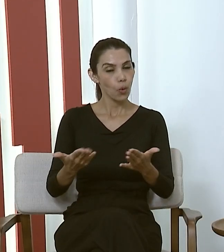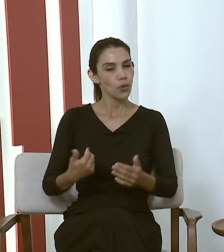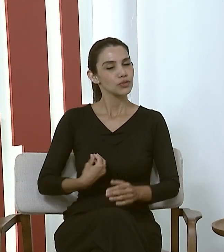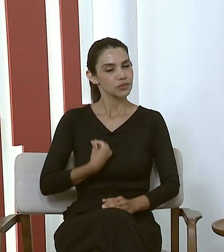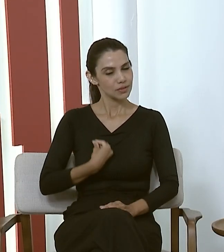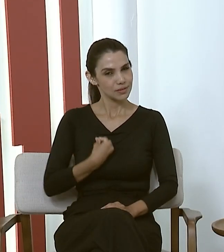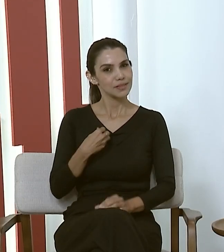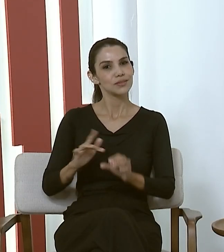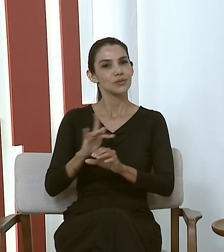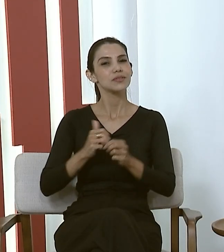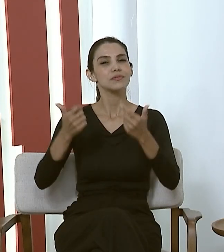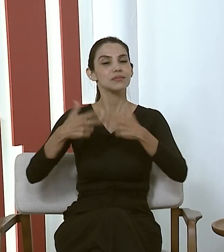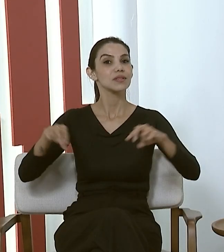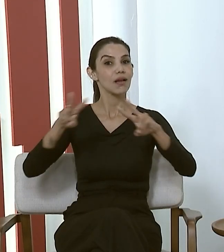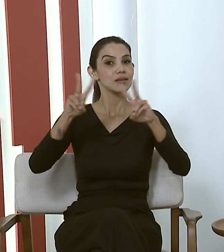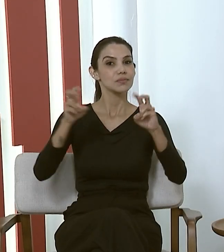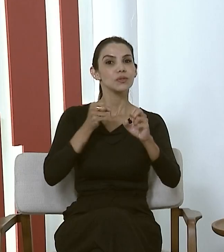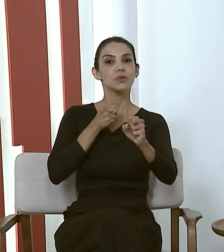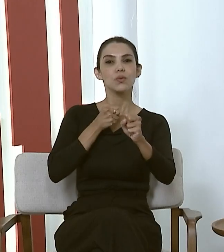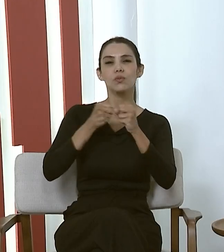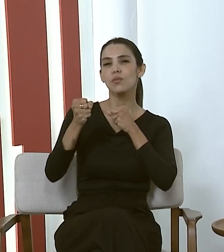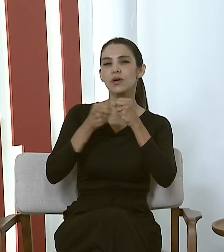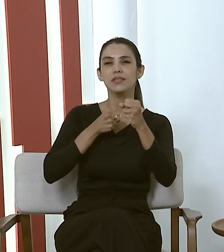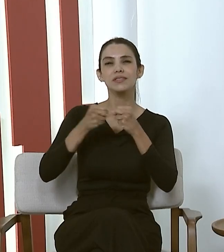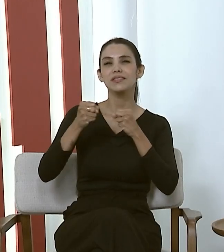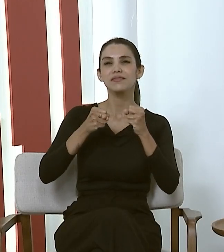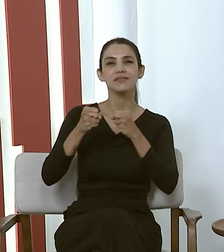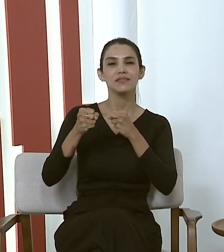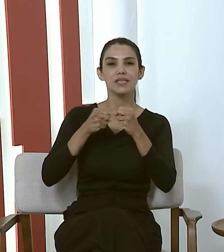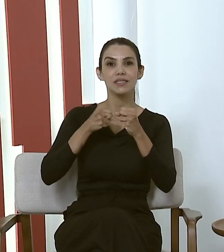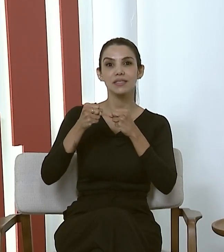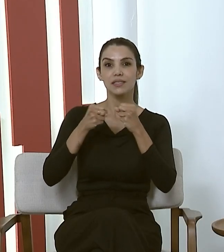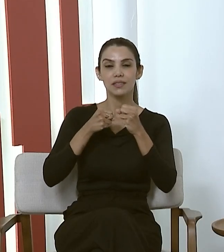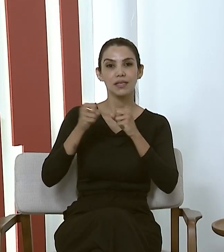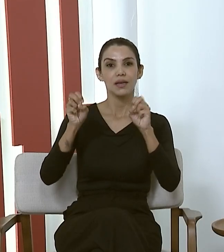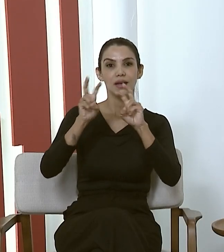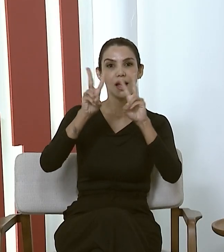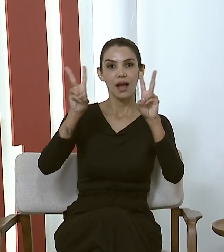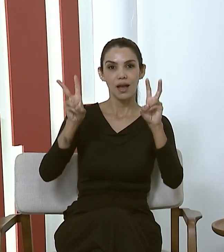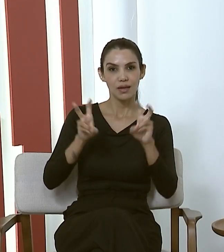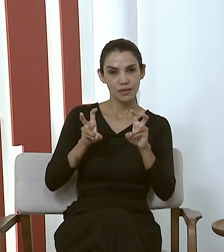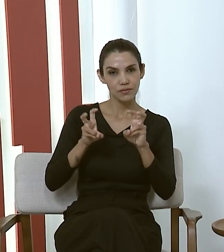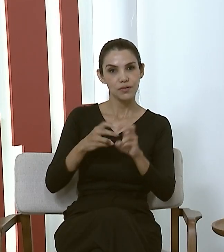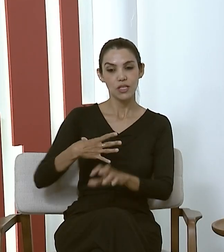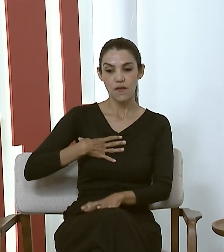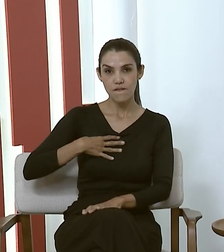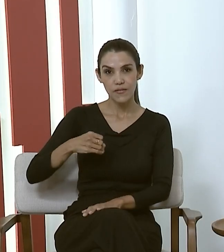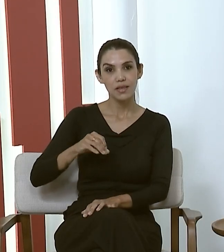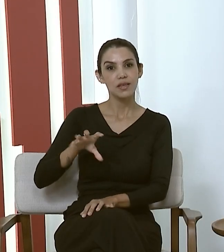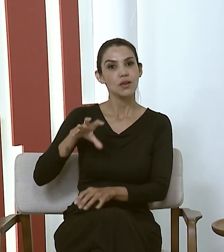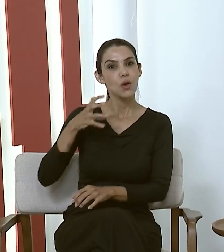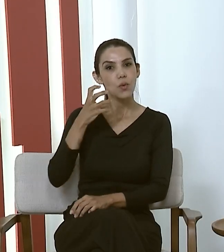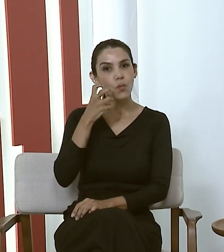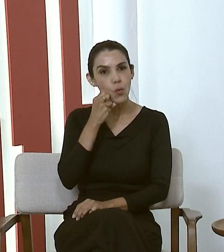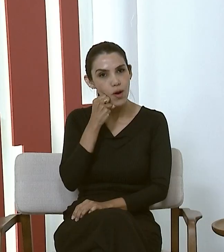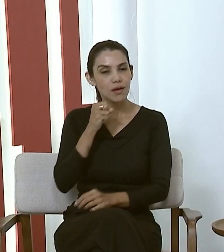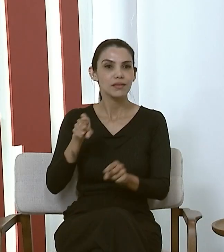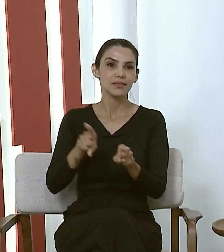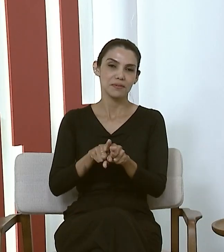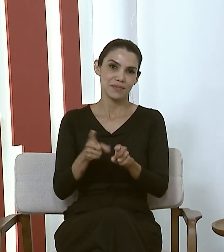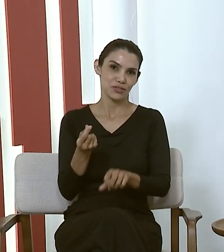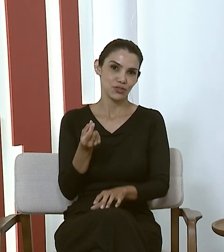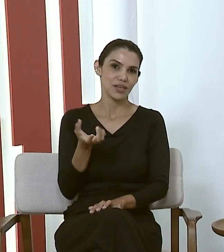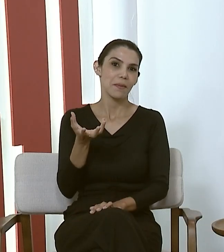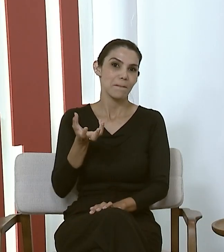a gente vai falar sobre uma entrevista para falar sobre os direitos, as guardas dos filhos e a pensão